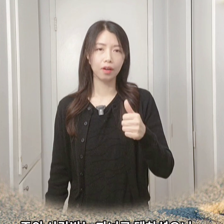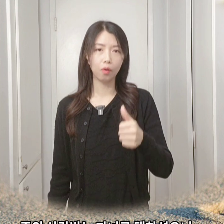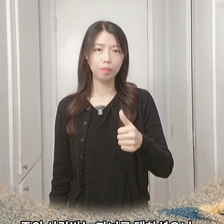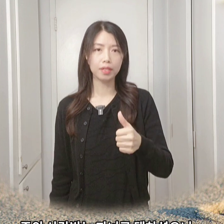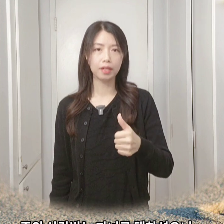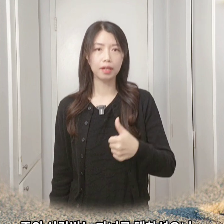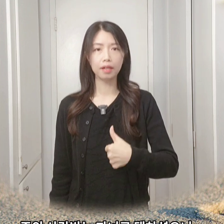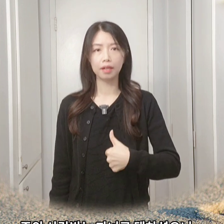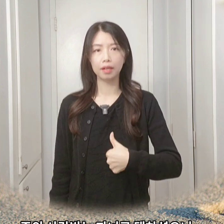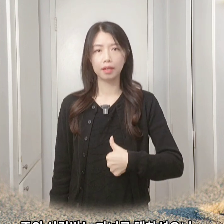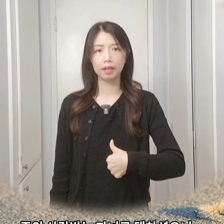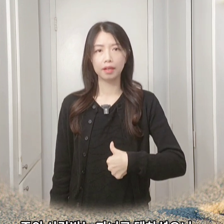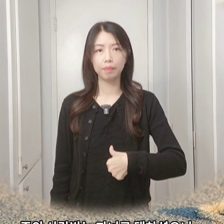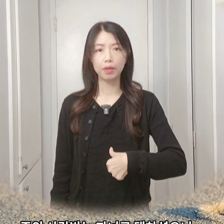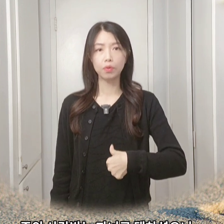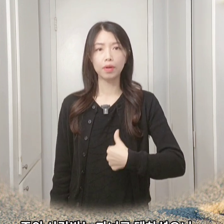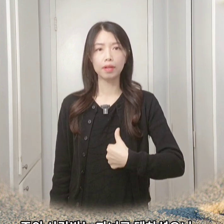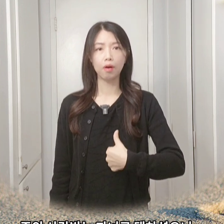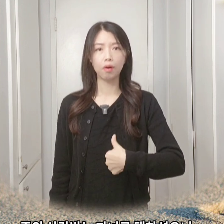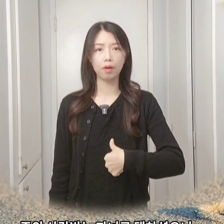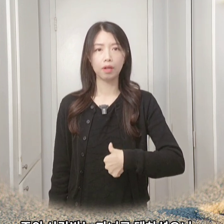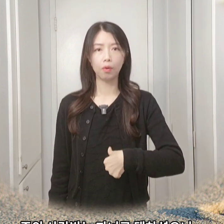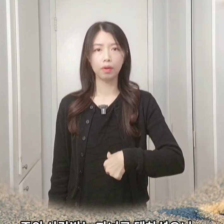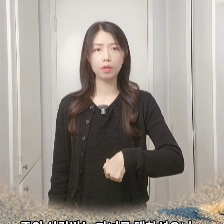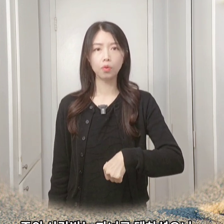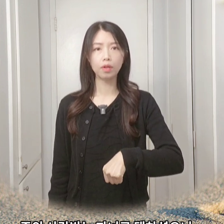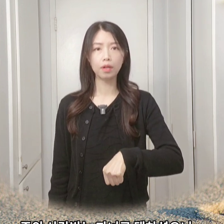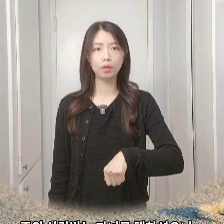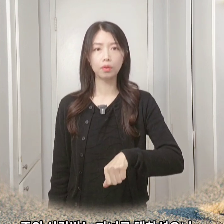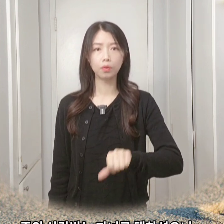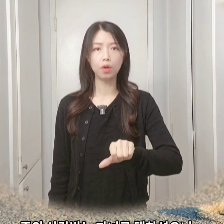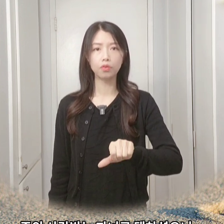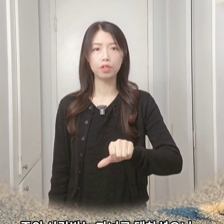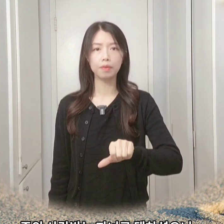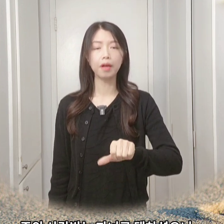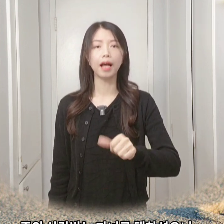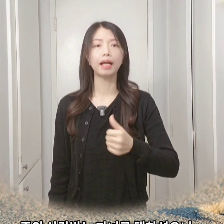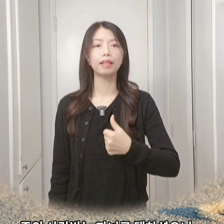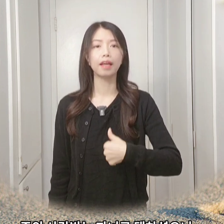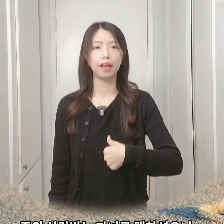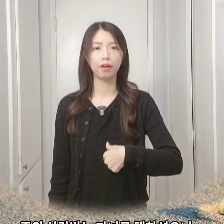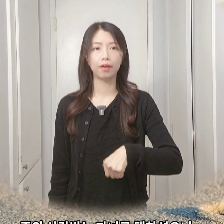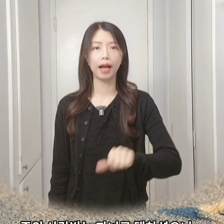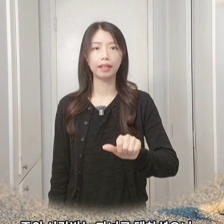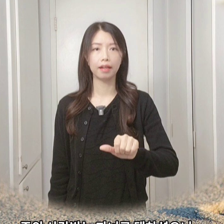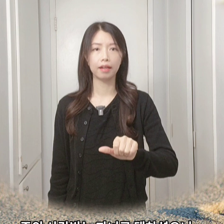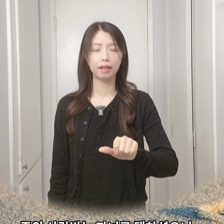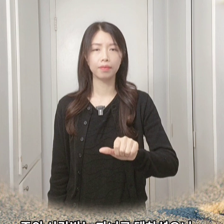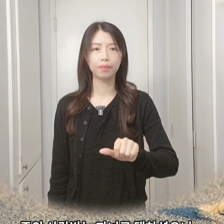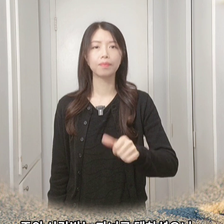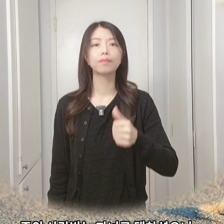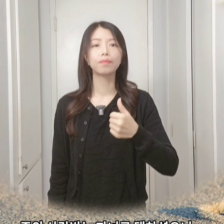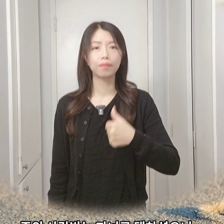수어는 엄지를 이 배 쪽에서 이렇게 손을 돌려주시면 아들이에요.